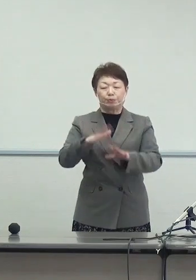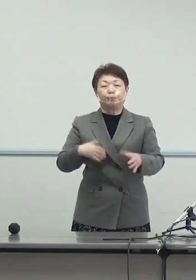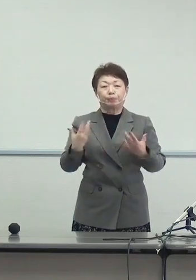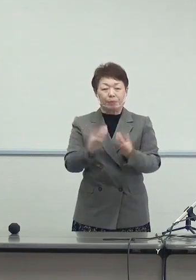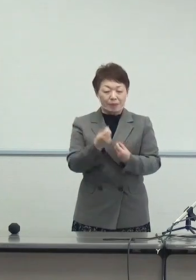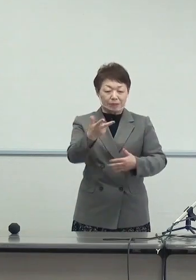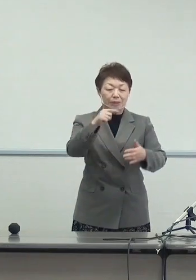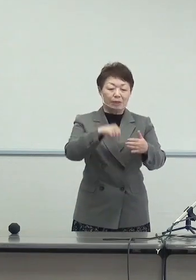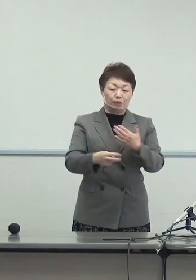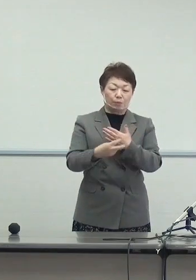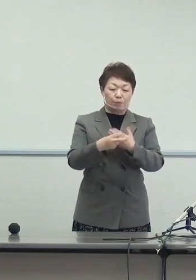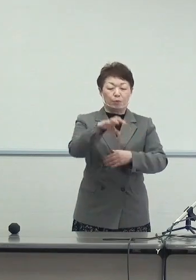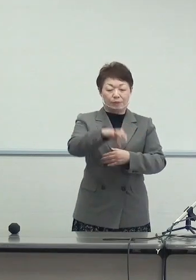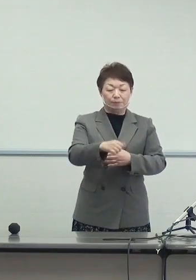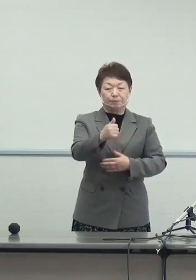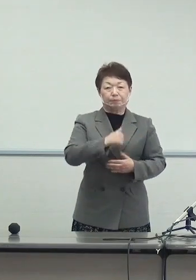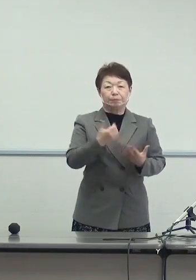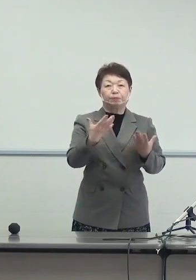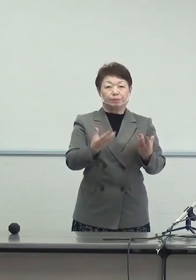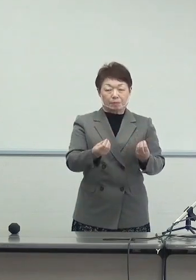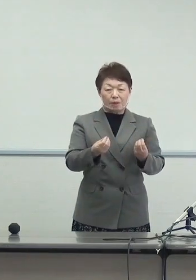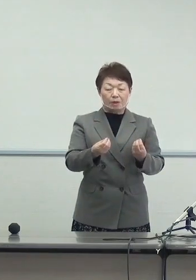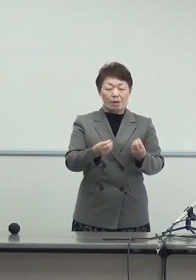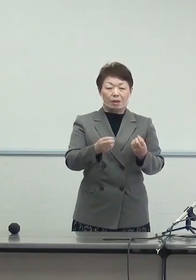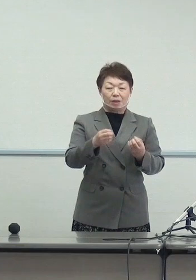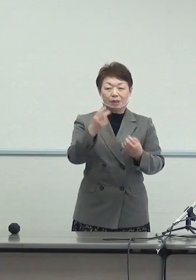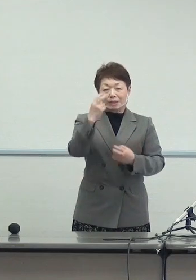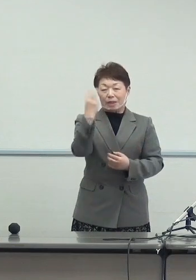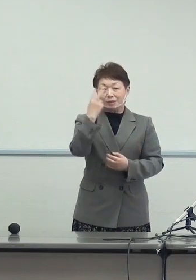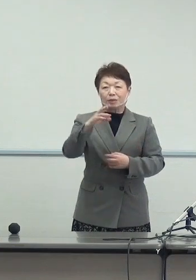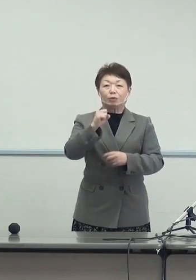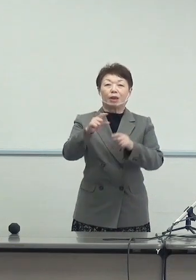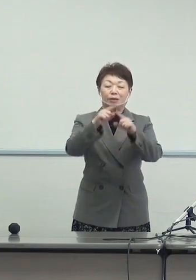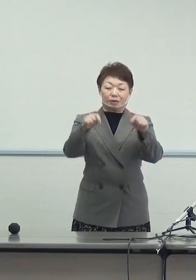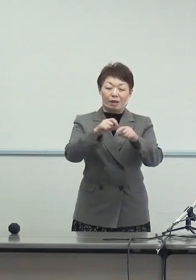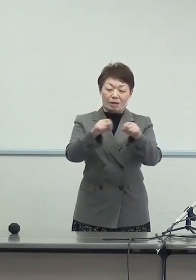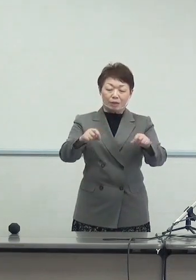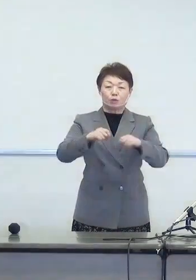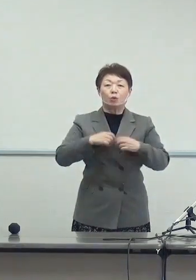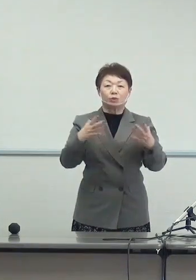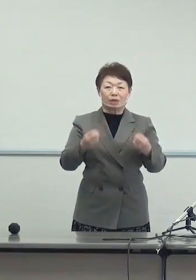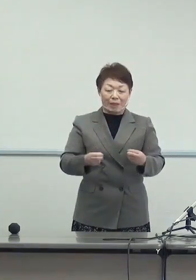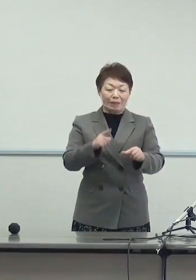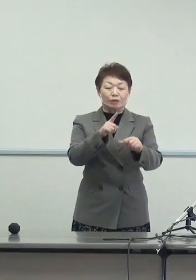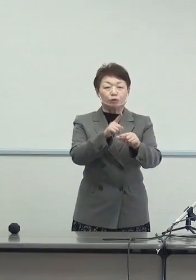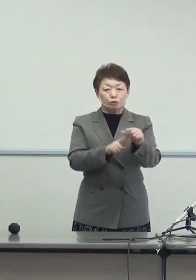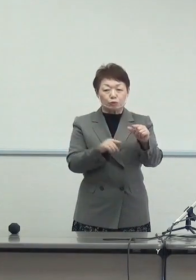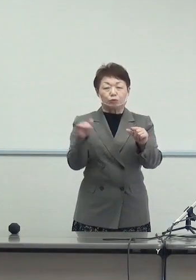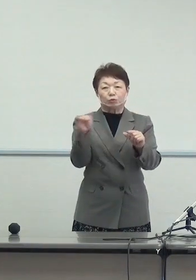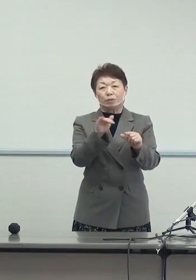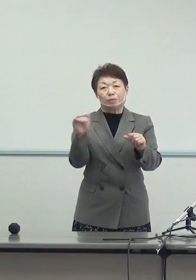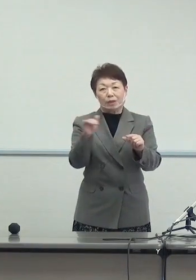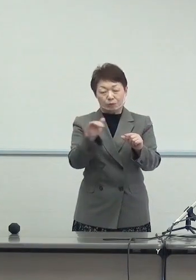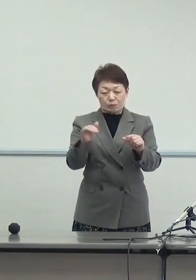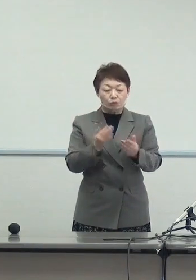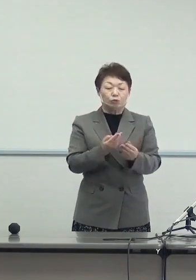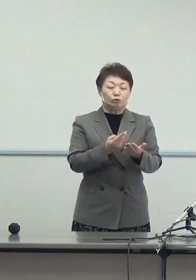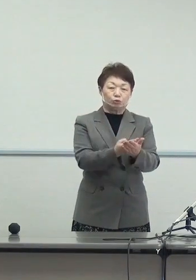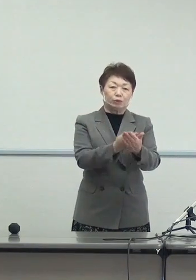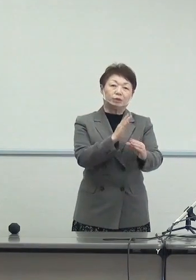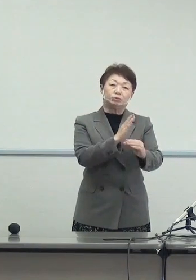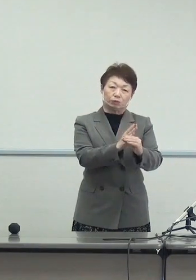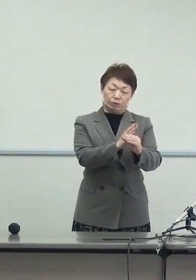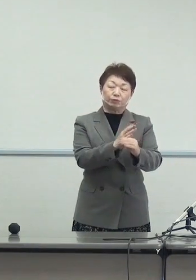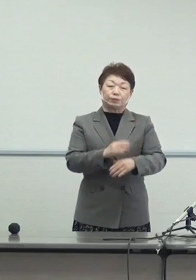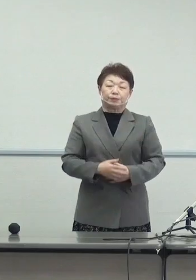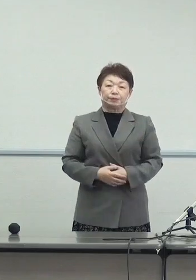医療機関を受診されました。 PCR 検査の結果陽性を確認しております。この方中等症でございます。入院中